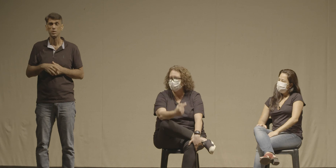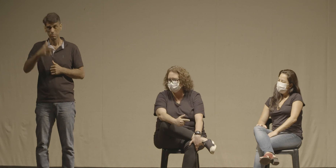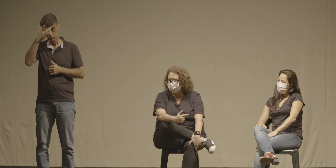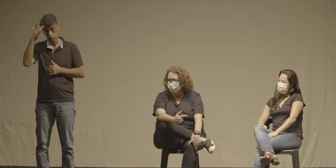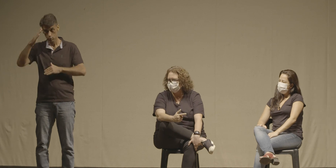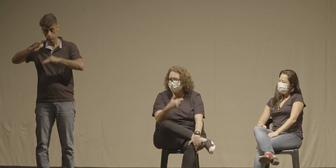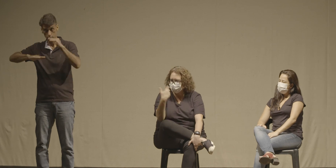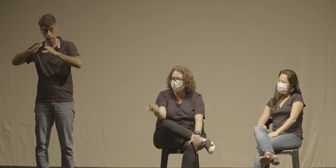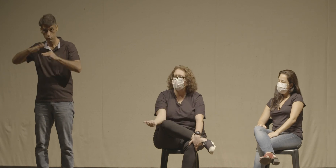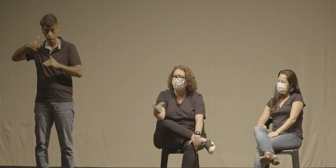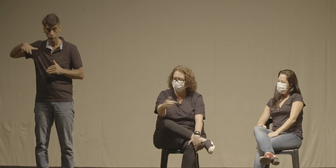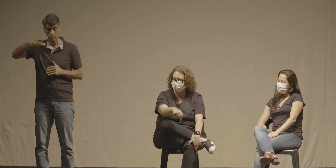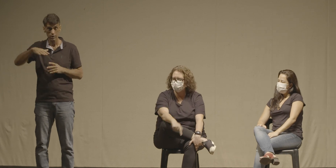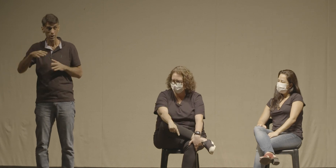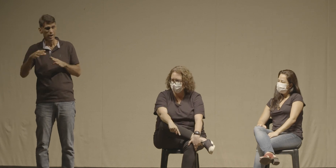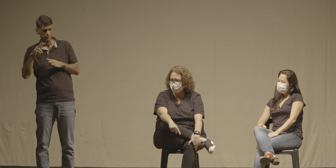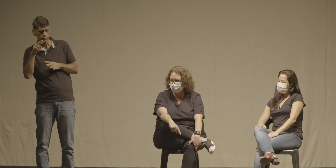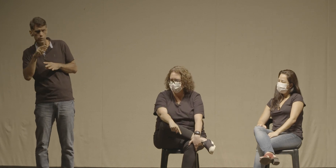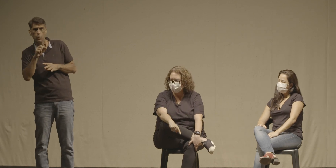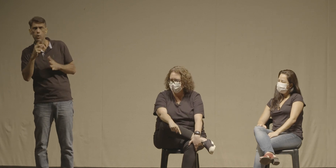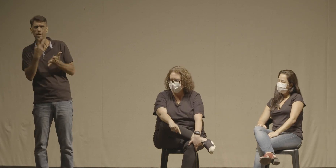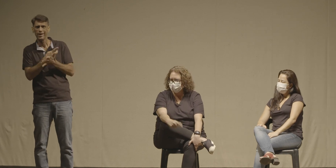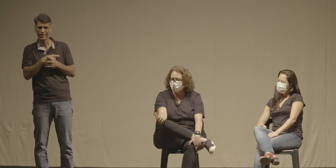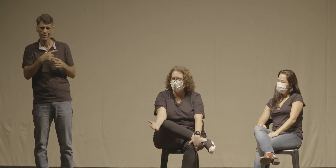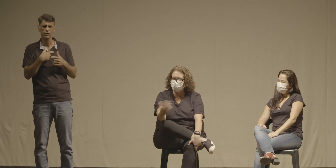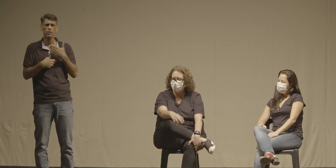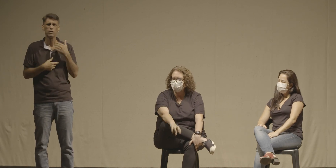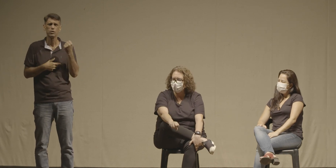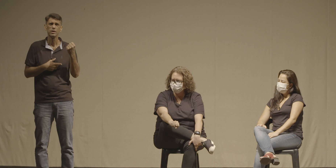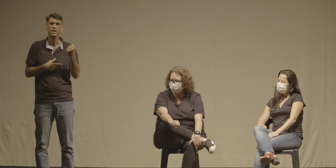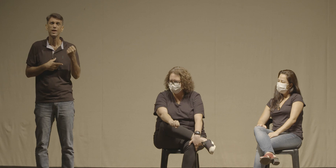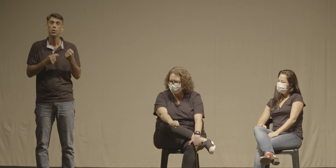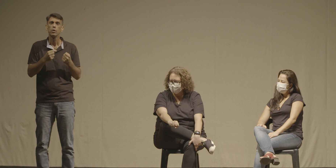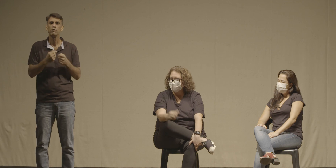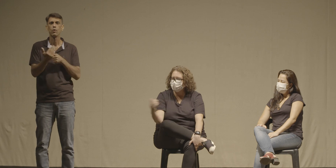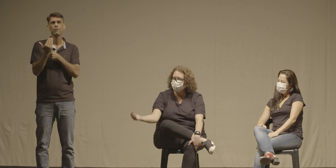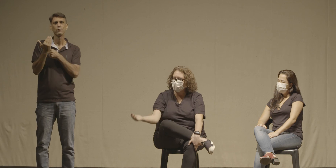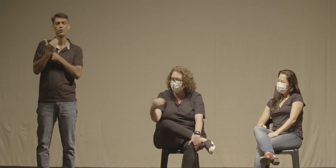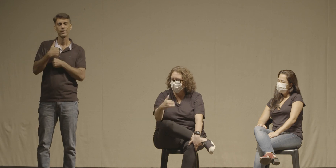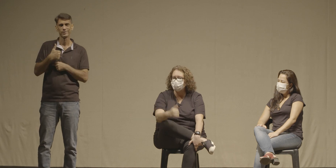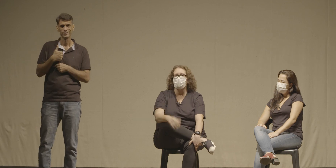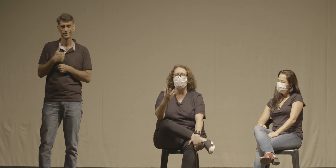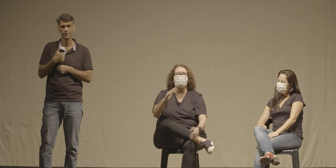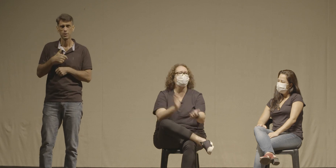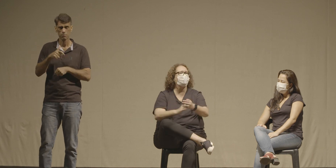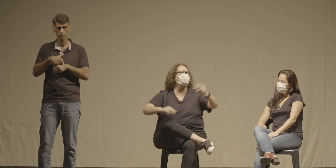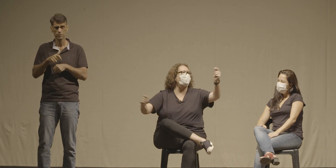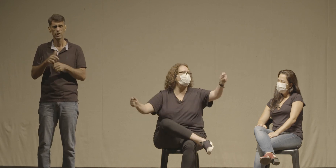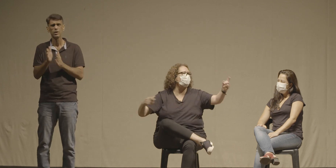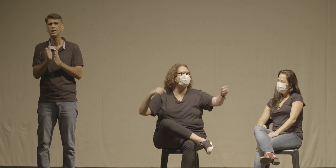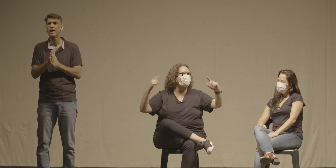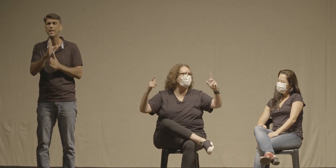profissionais que estavam no estúdio e que viram o que ela fez comigo, tomaram as minhas dores. Então tinha momento que eu estava lá,